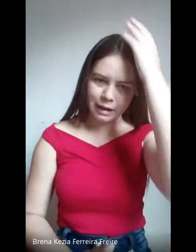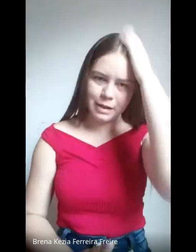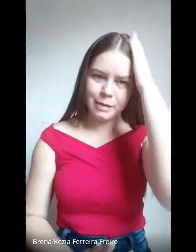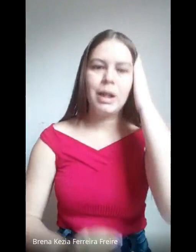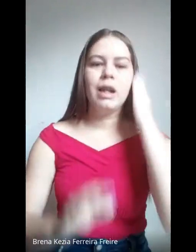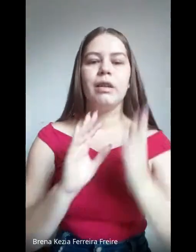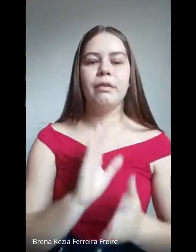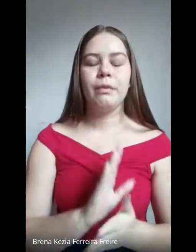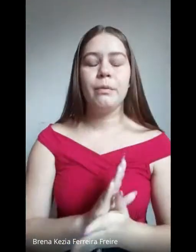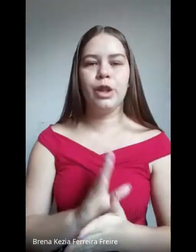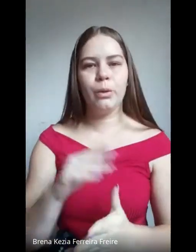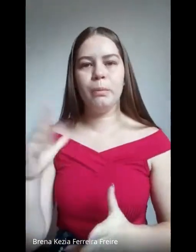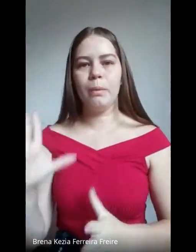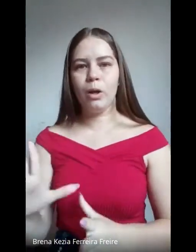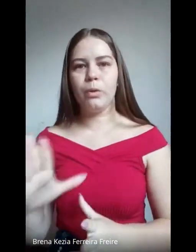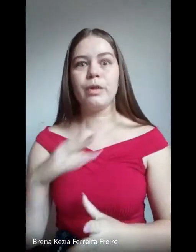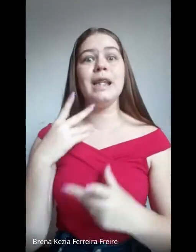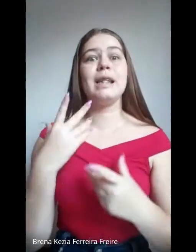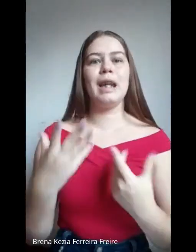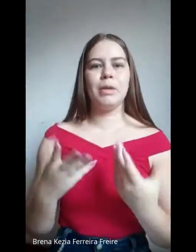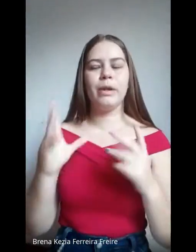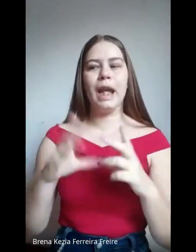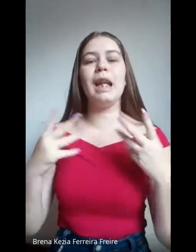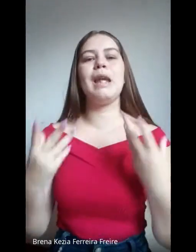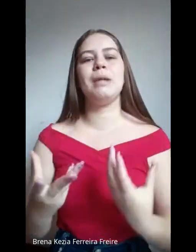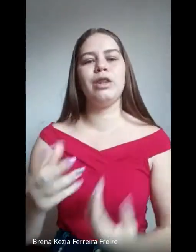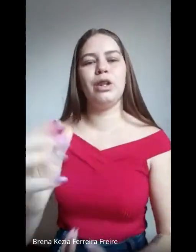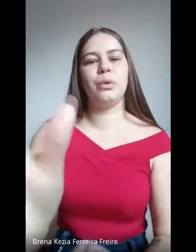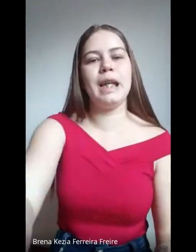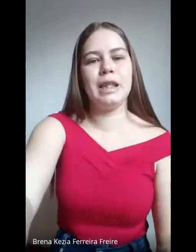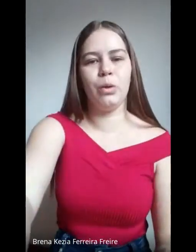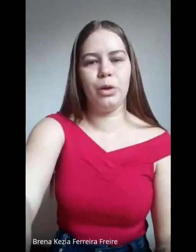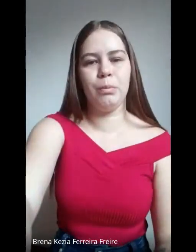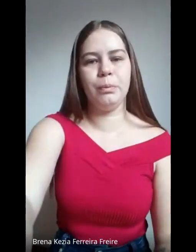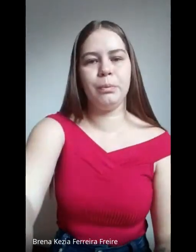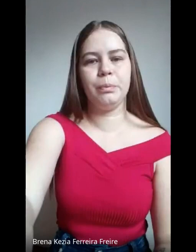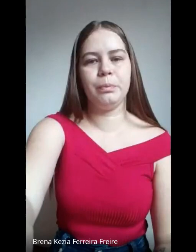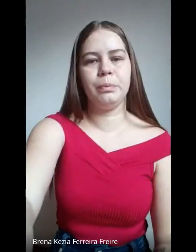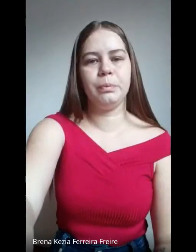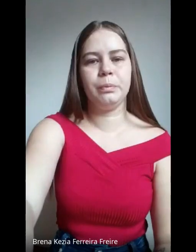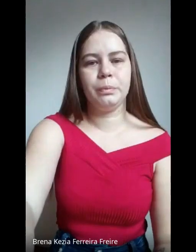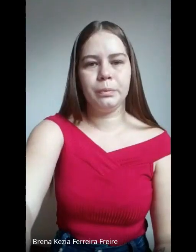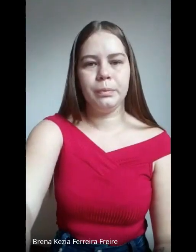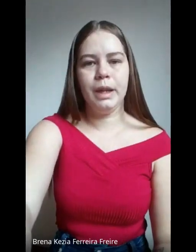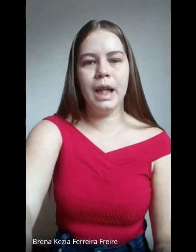palhaçadas. De um por um. Vocês lembram? Quem lembra, gente, o que é sinônimo? E aí, o